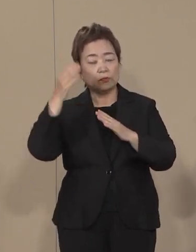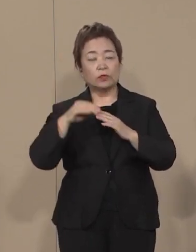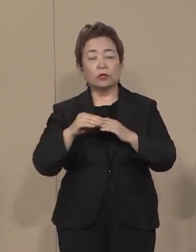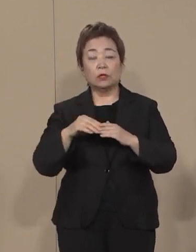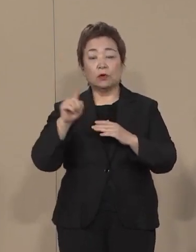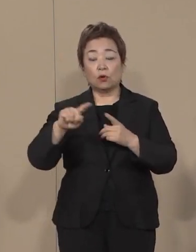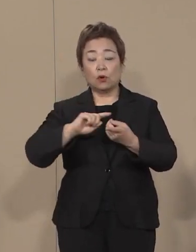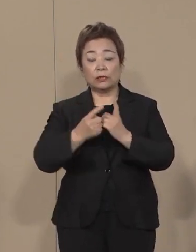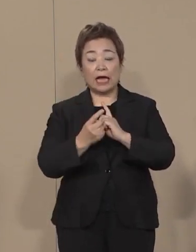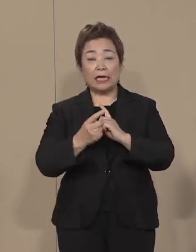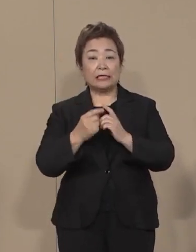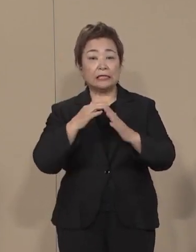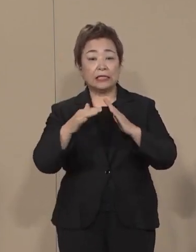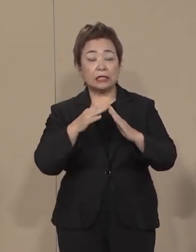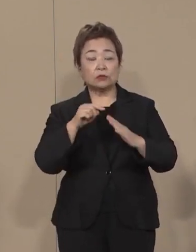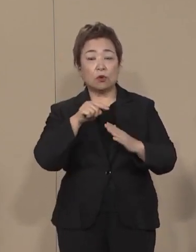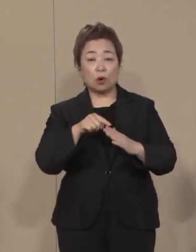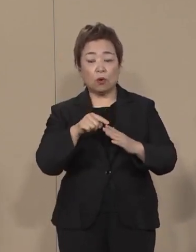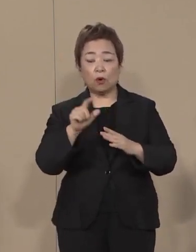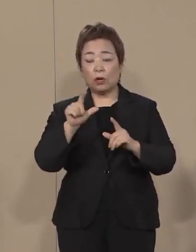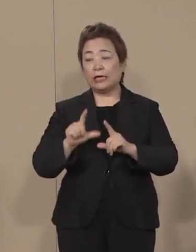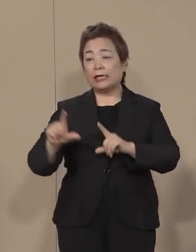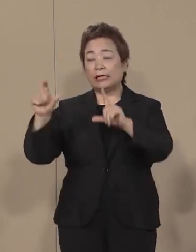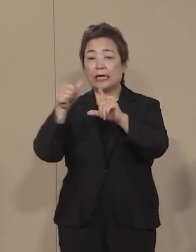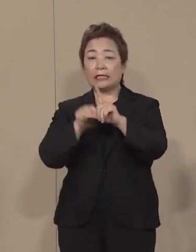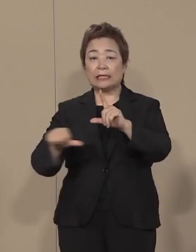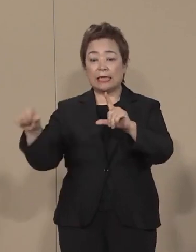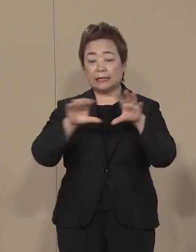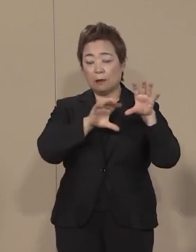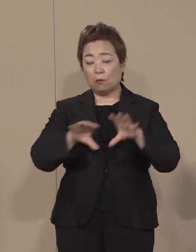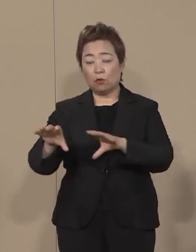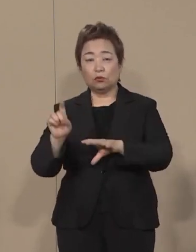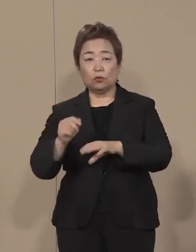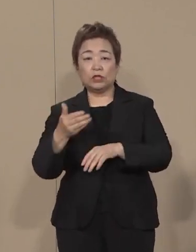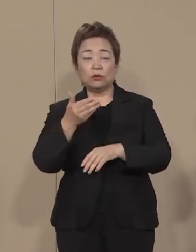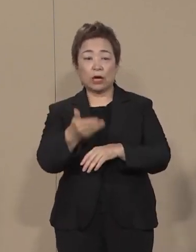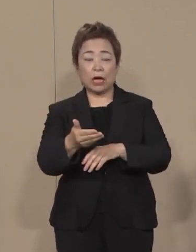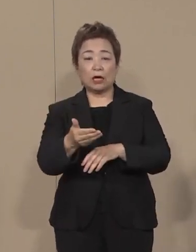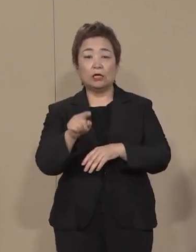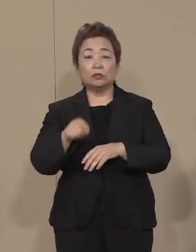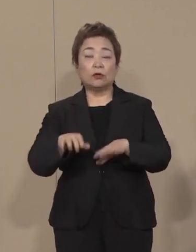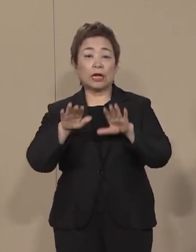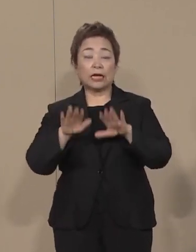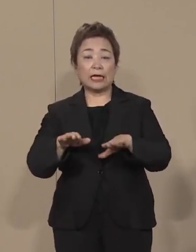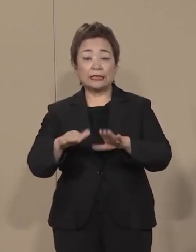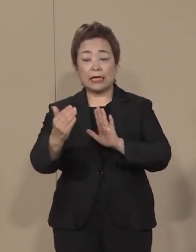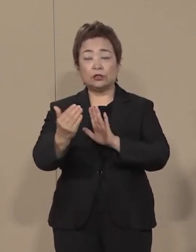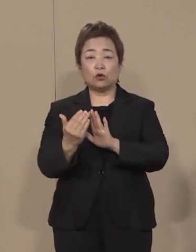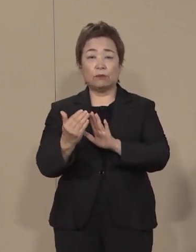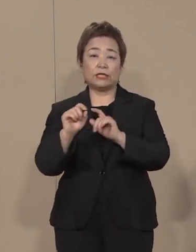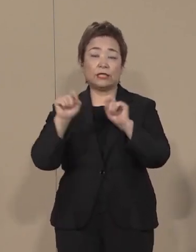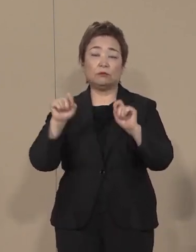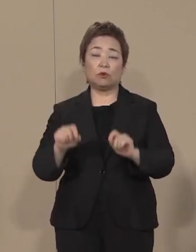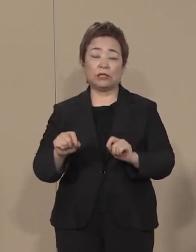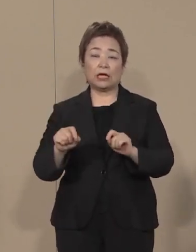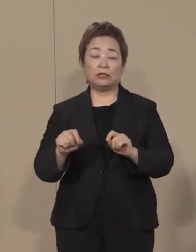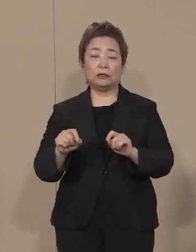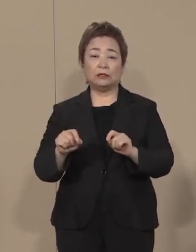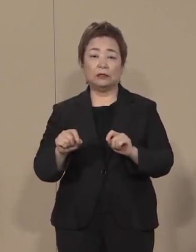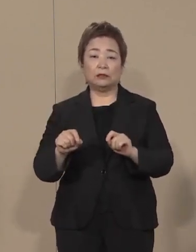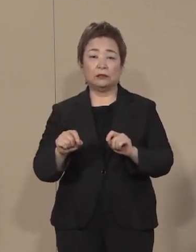代理戦争東アジアで行われたらどうでしょうかそれが現在直面している問題